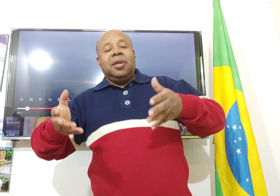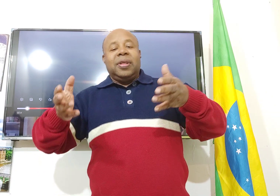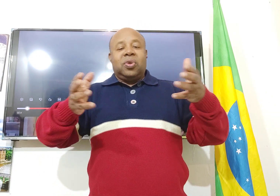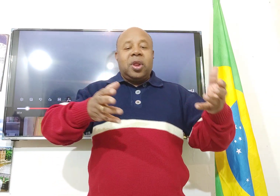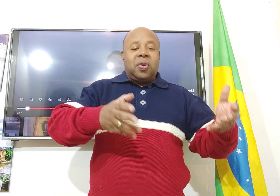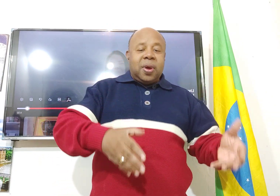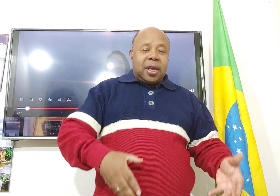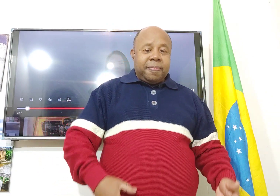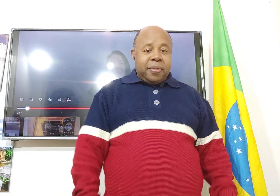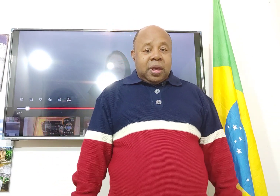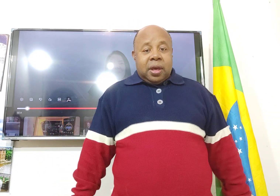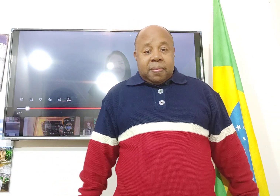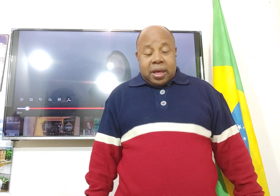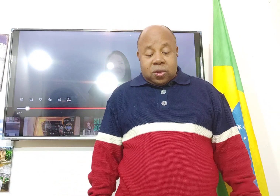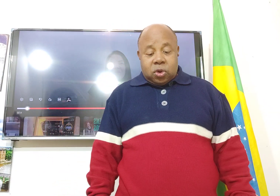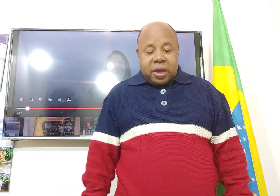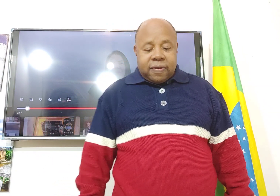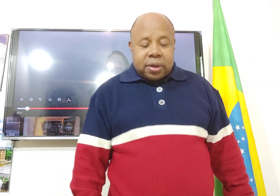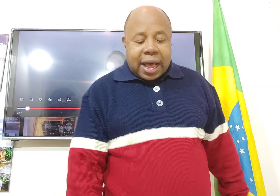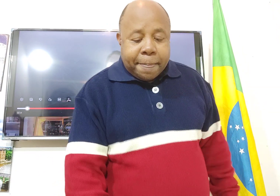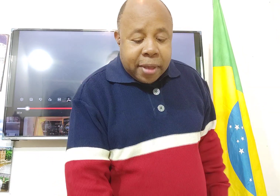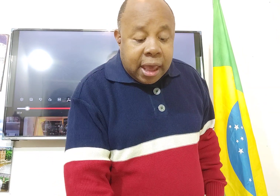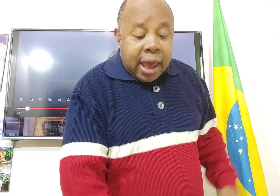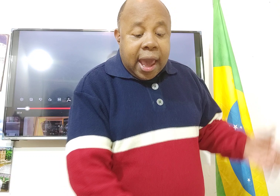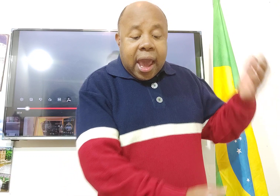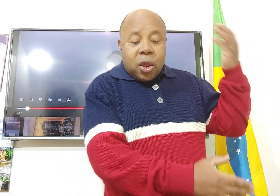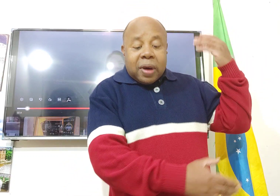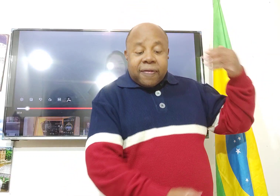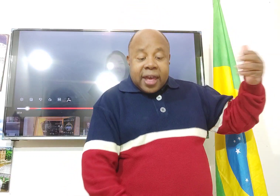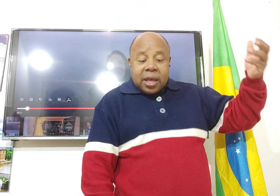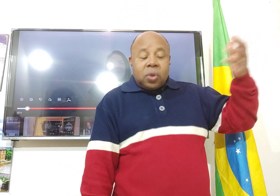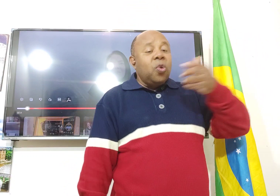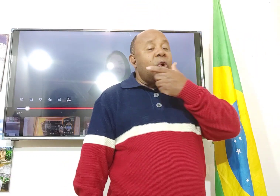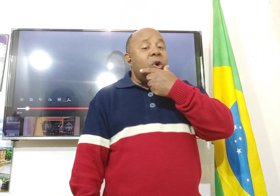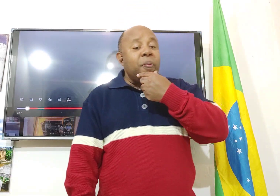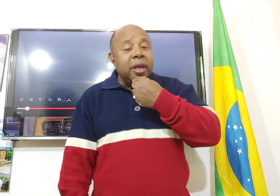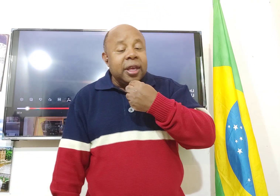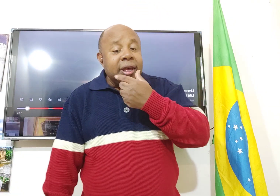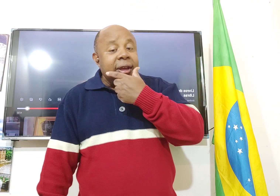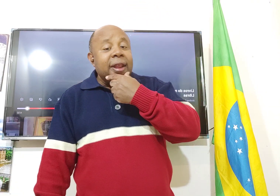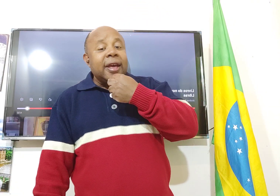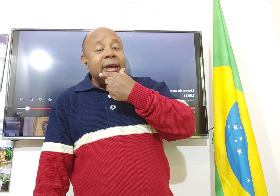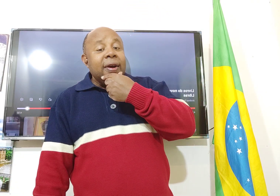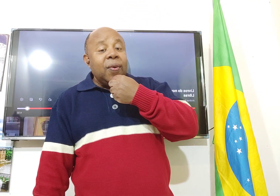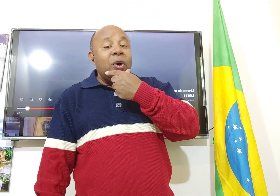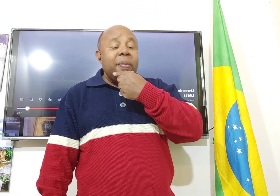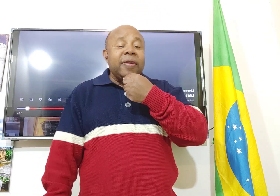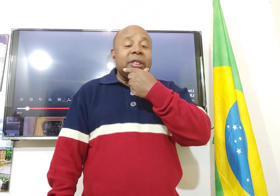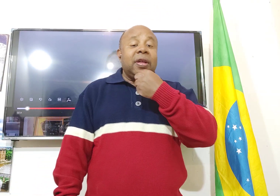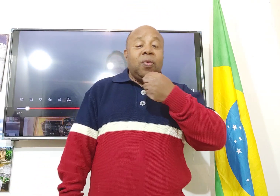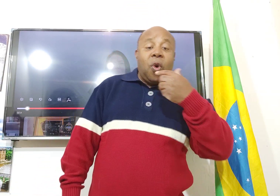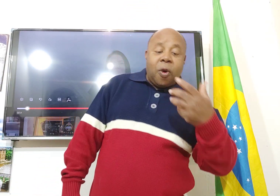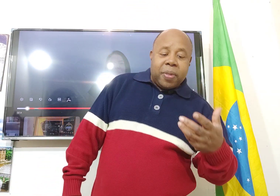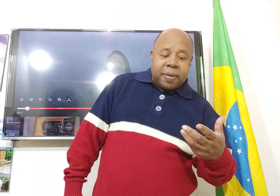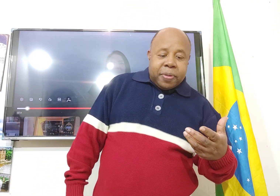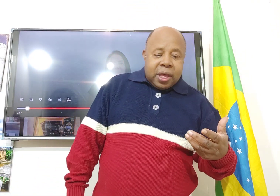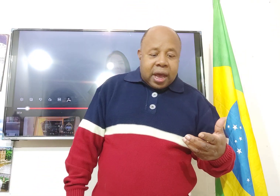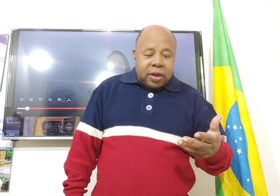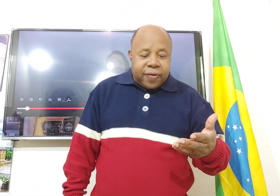uma história com E. Mas tudo bem, vamos lá. Era uma vez um homem, né? Um homem, diz assim, um homem. Aqui